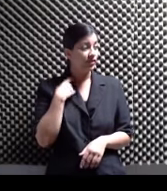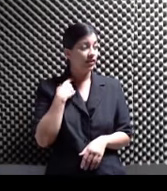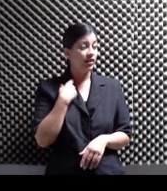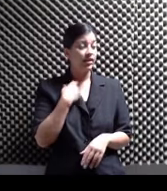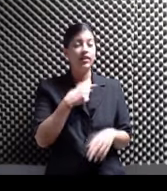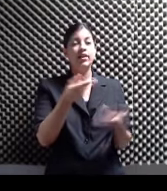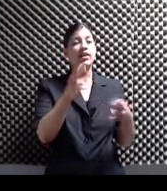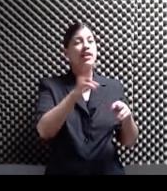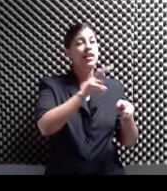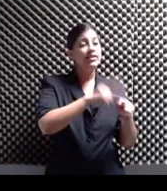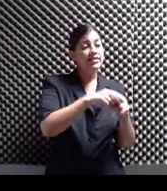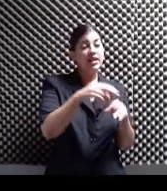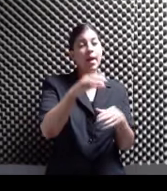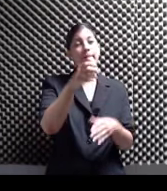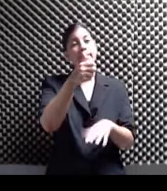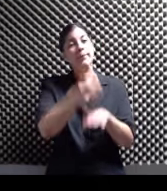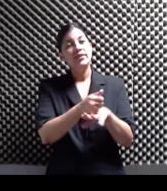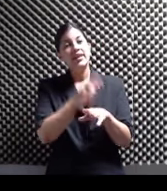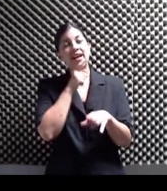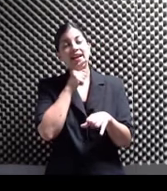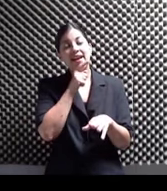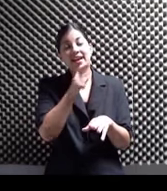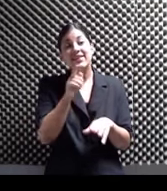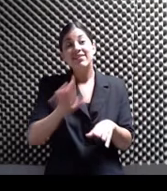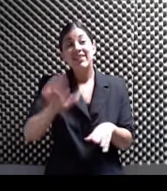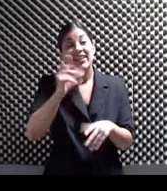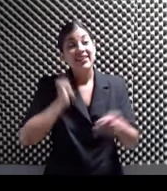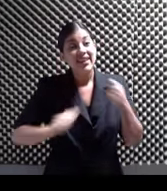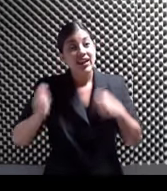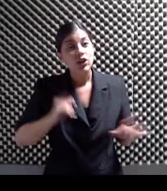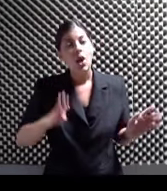la silla están ahí. ¿De Broadway Café? De Broadway Café Teatro, sí, de Broadway Café.